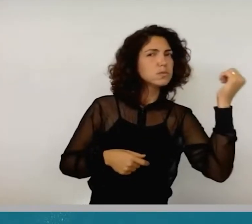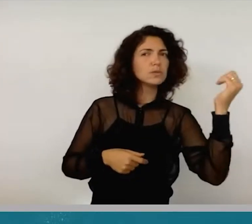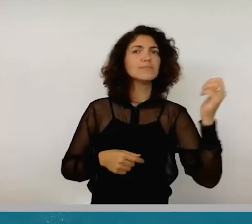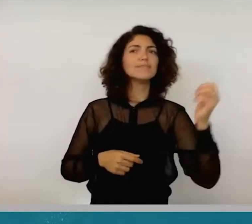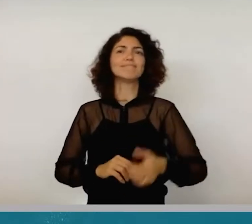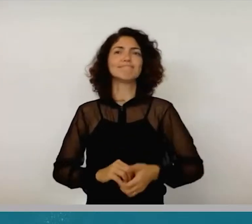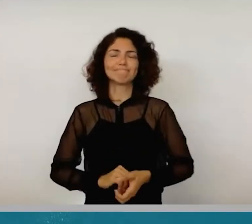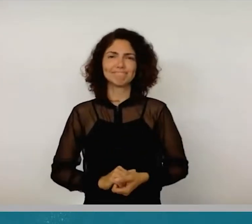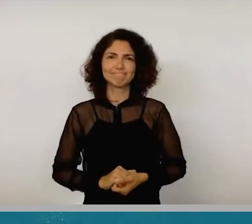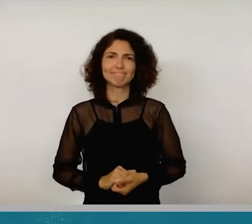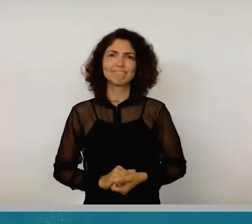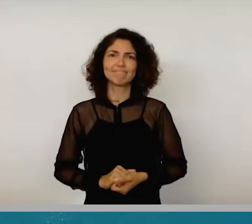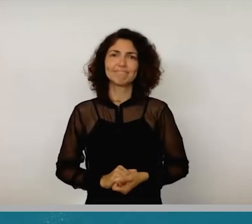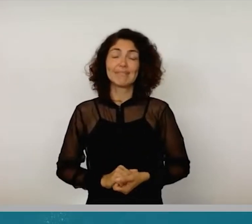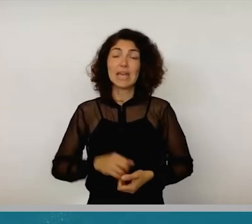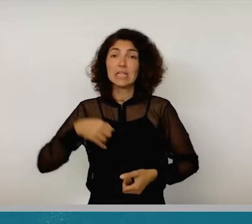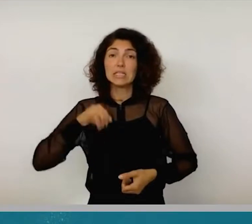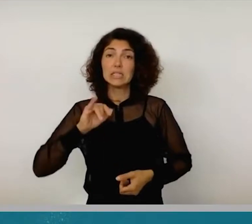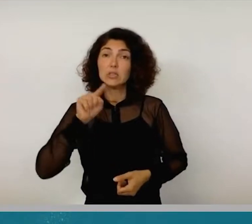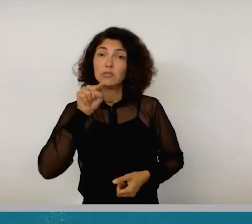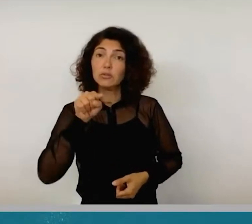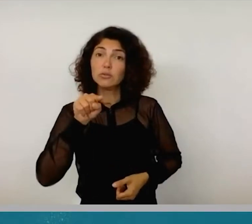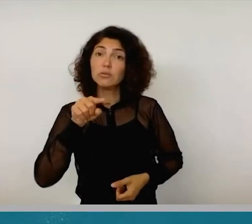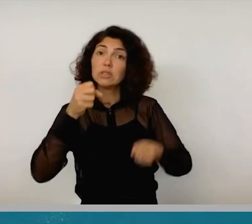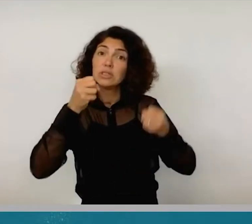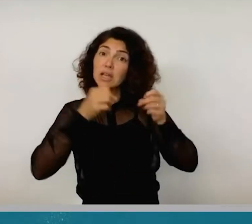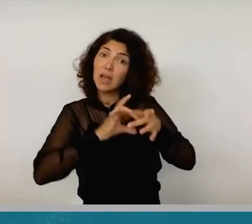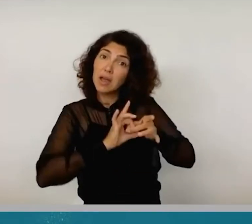se desenvolver, puxa, eu